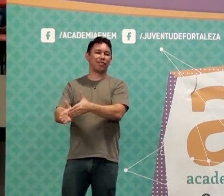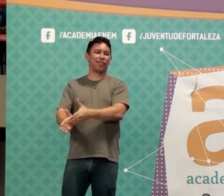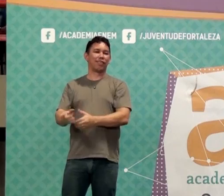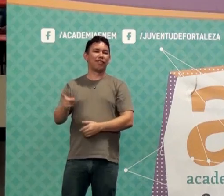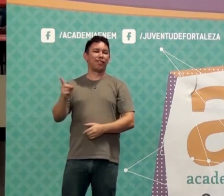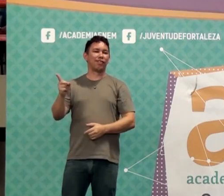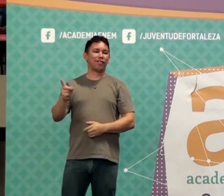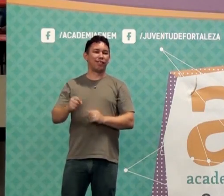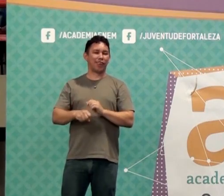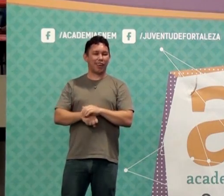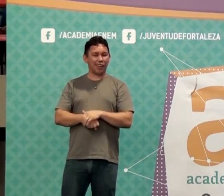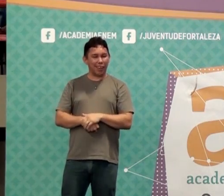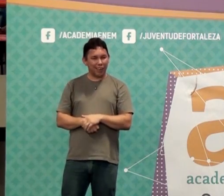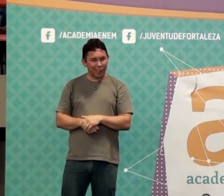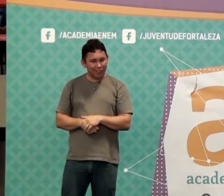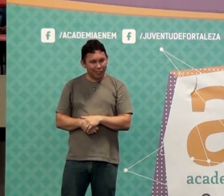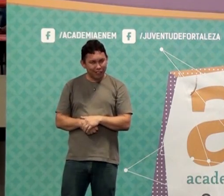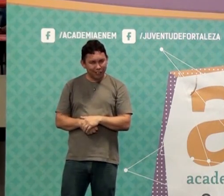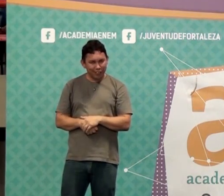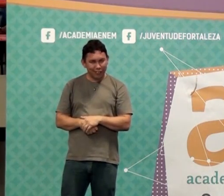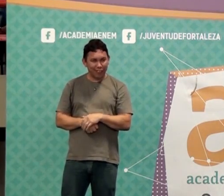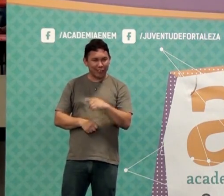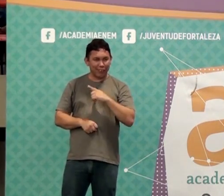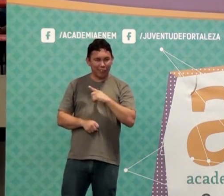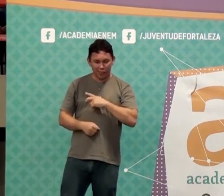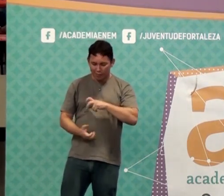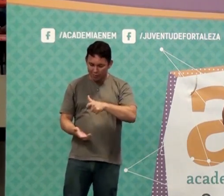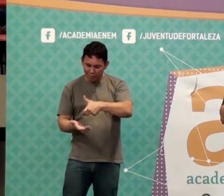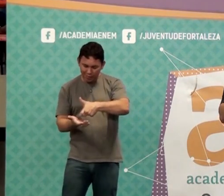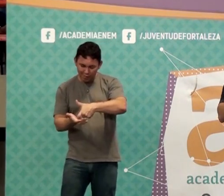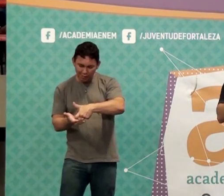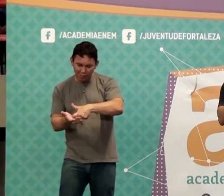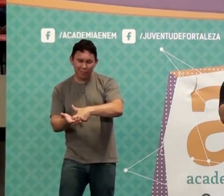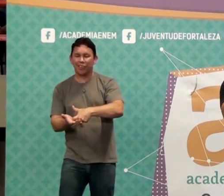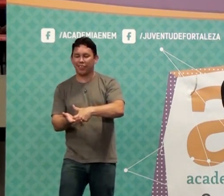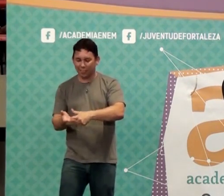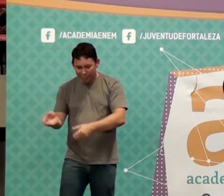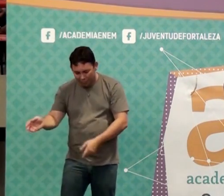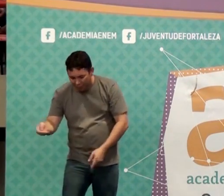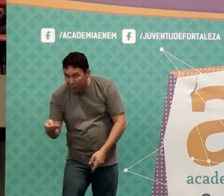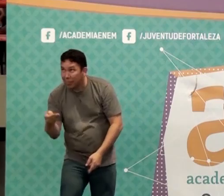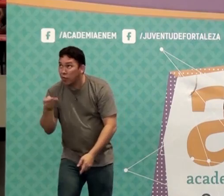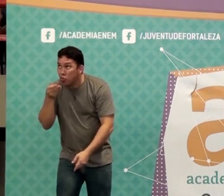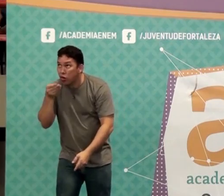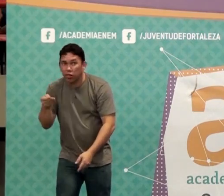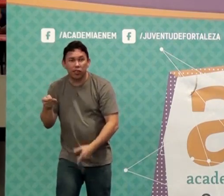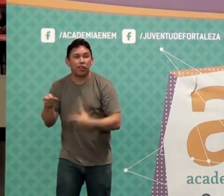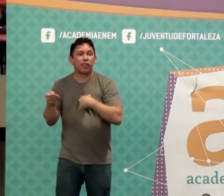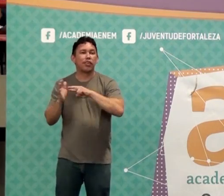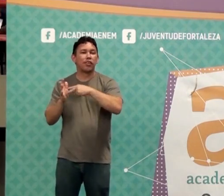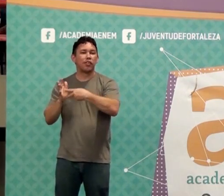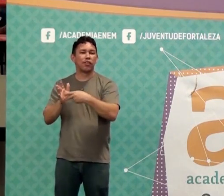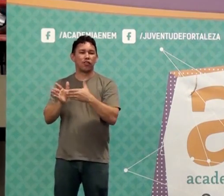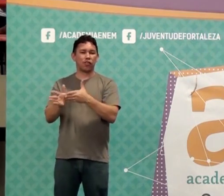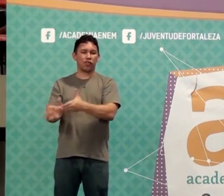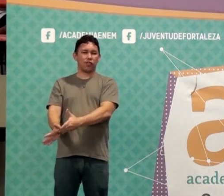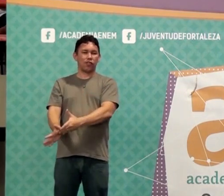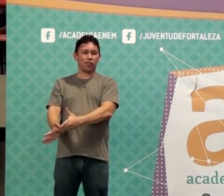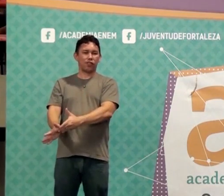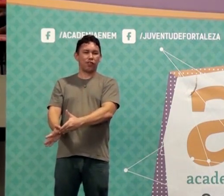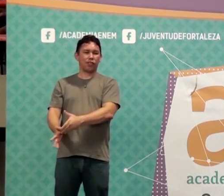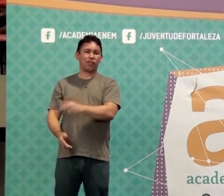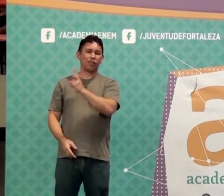lembra do Titanic? Quando a Rose vem descendo a escada, que o Jack está aqui embaixo esperando por ela, e pega e beija a mão